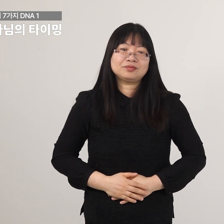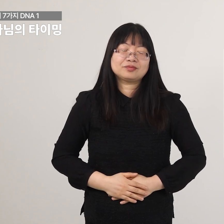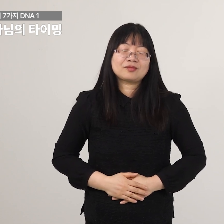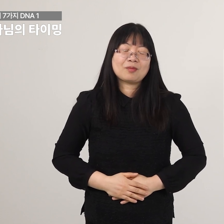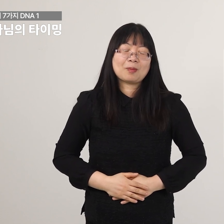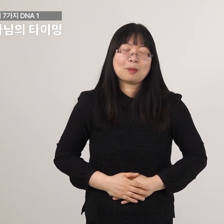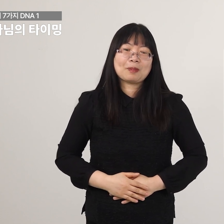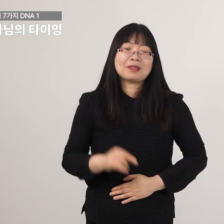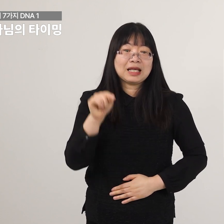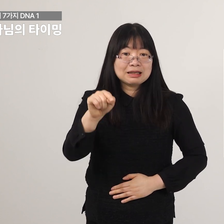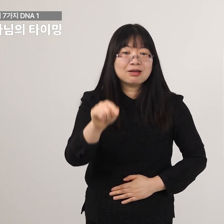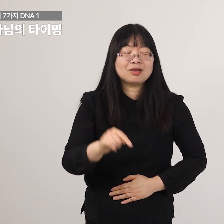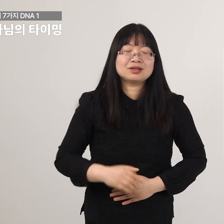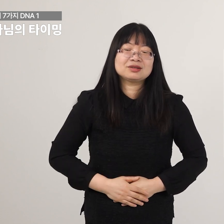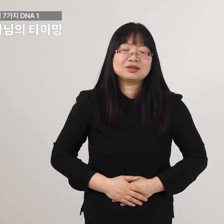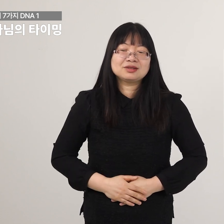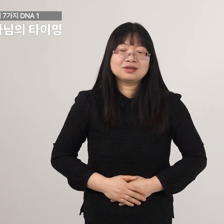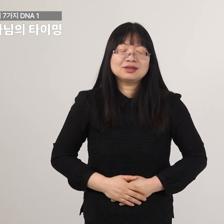이것이